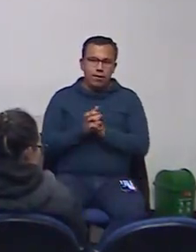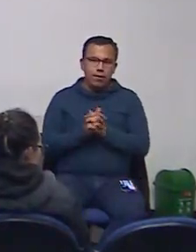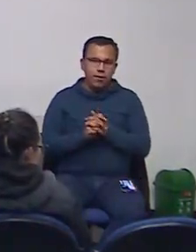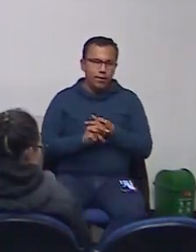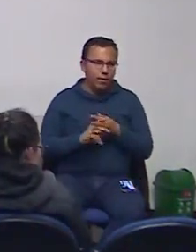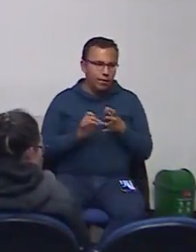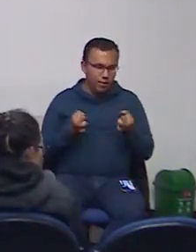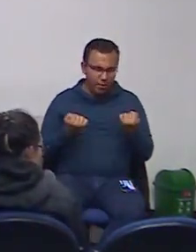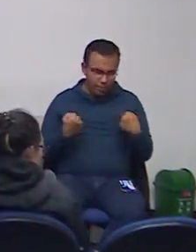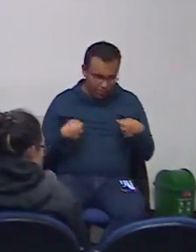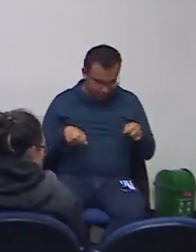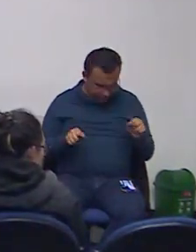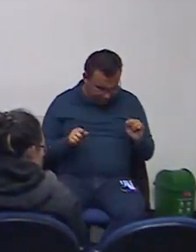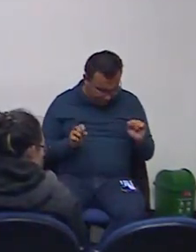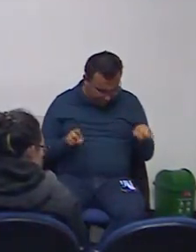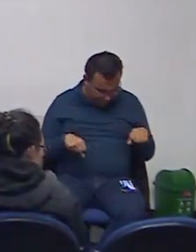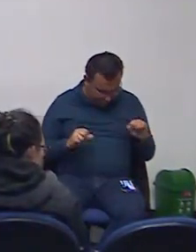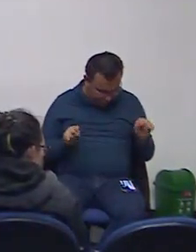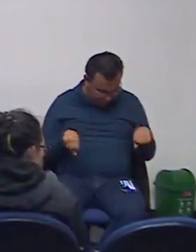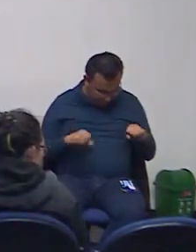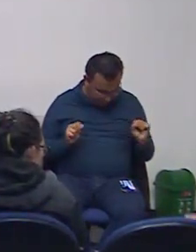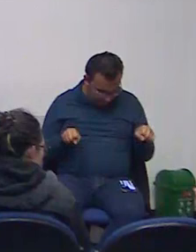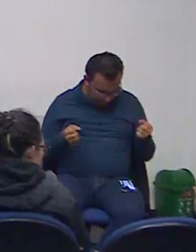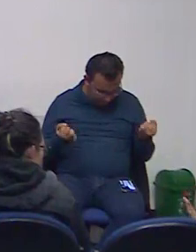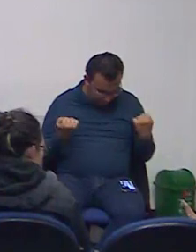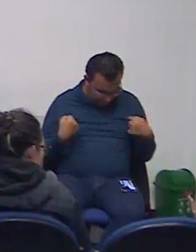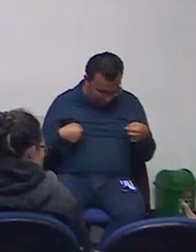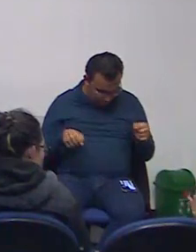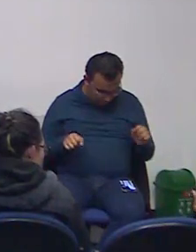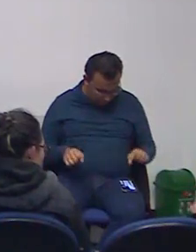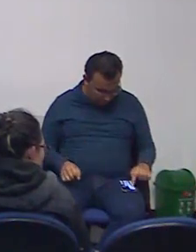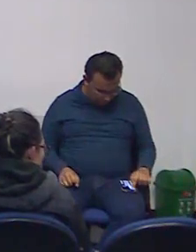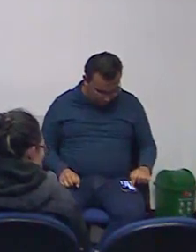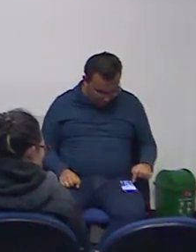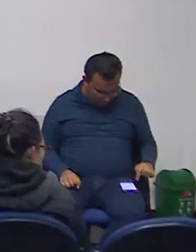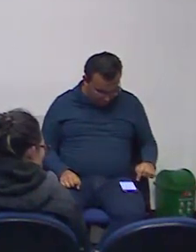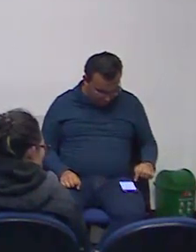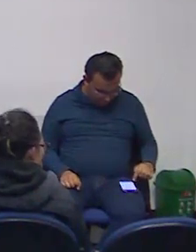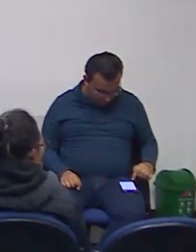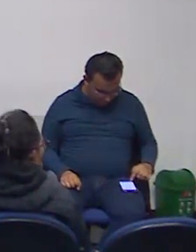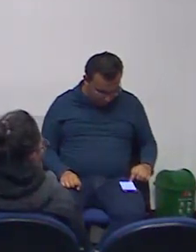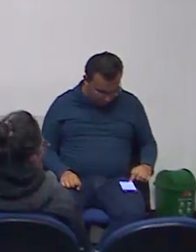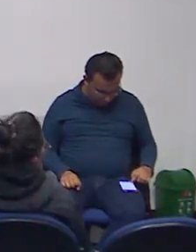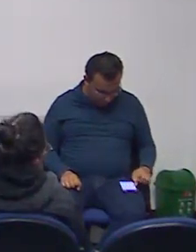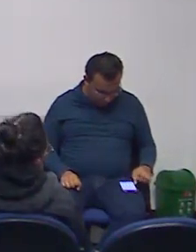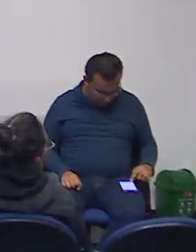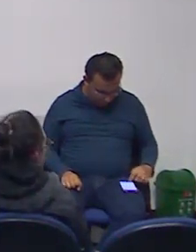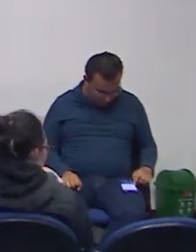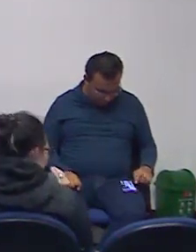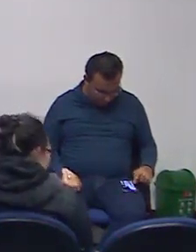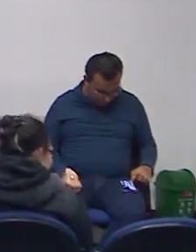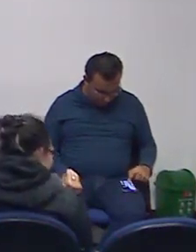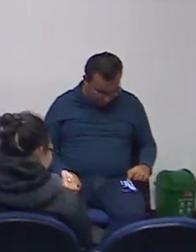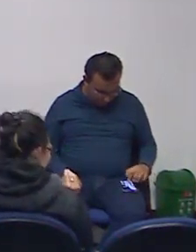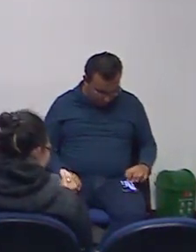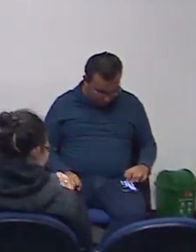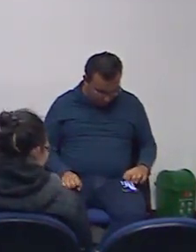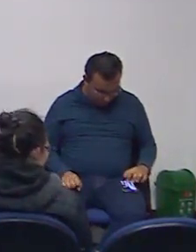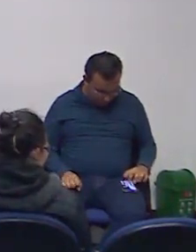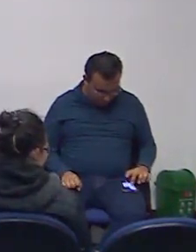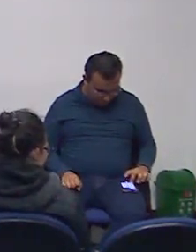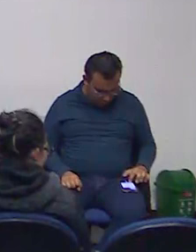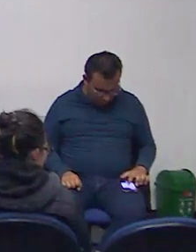961 carrera 51 número 961 en redes Ay si se me olvidó poner eso